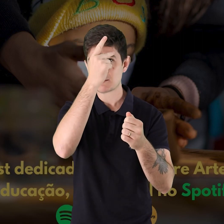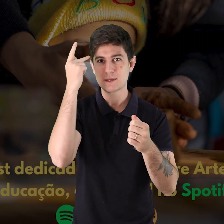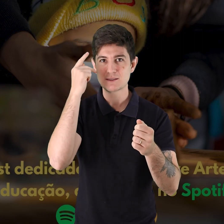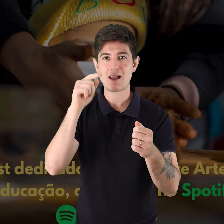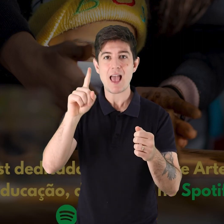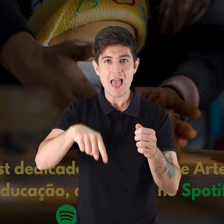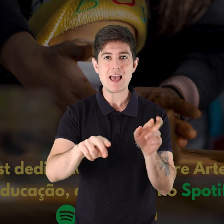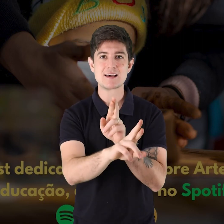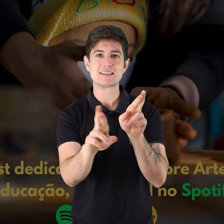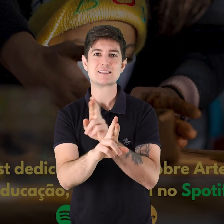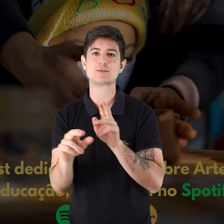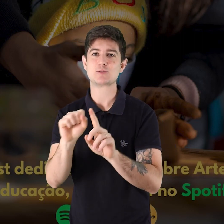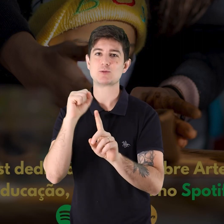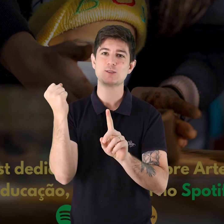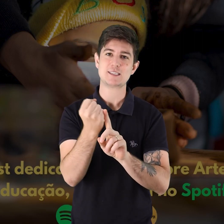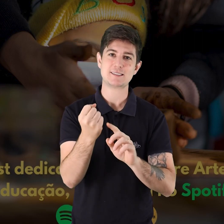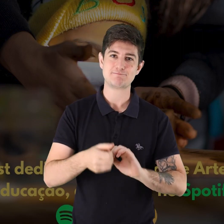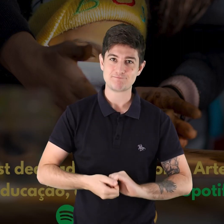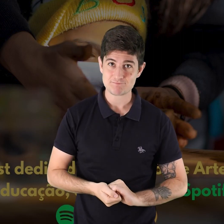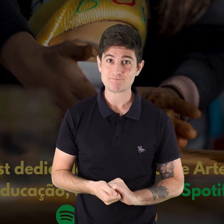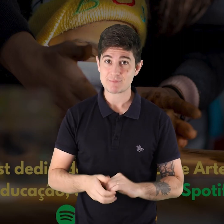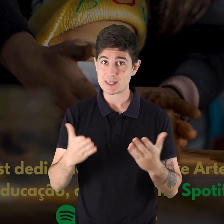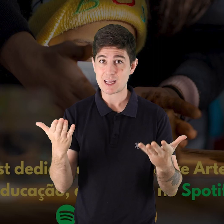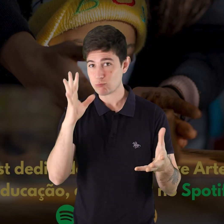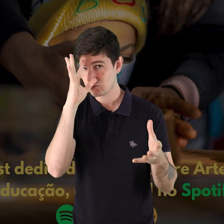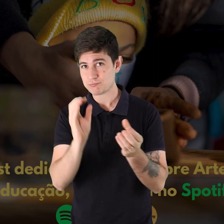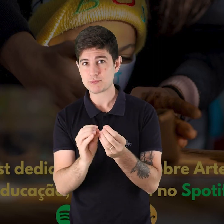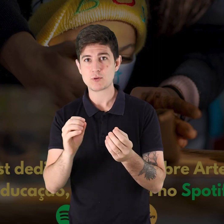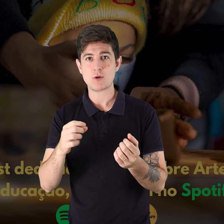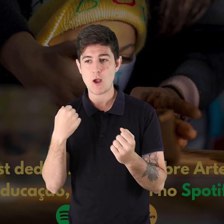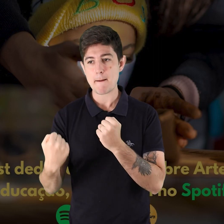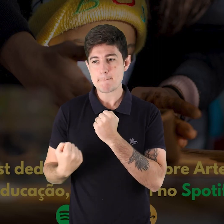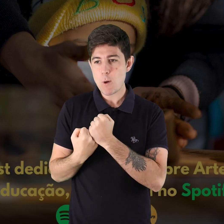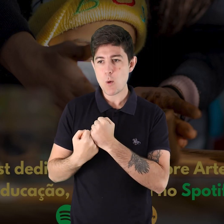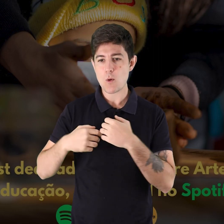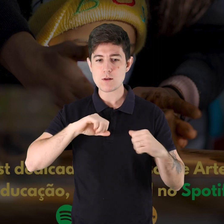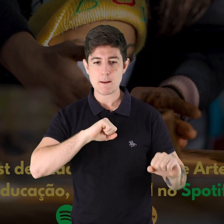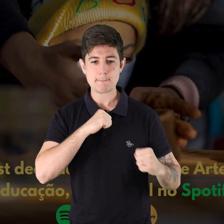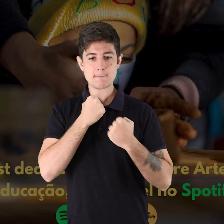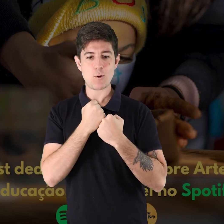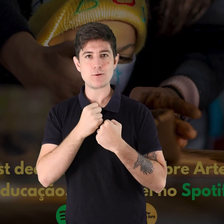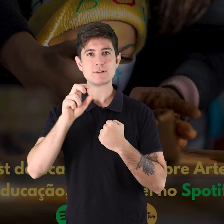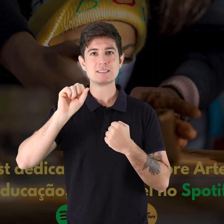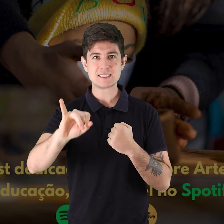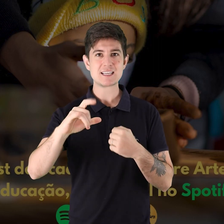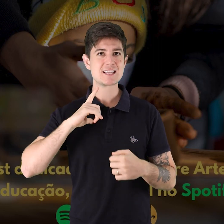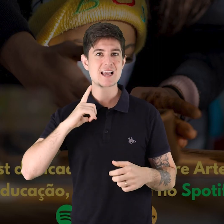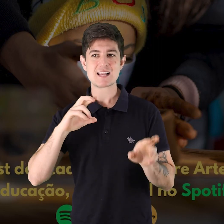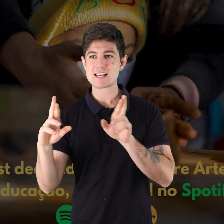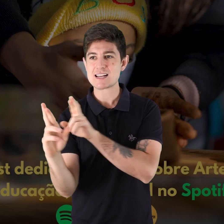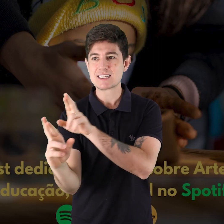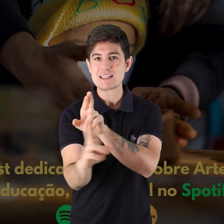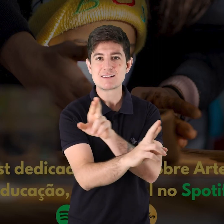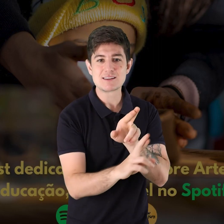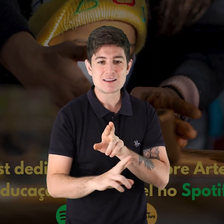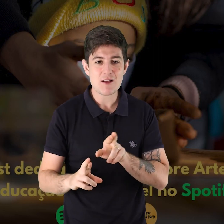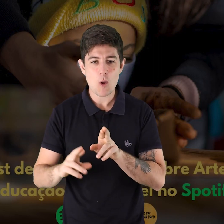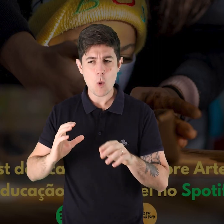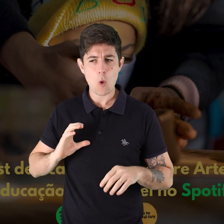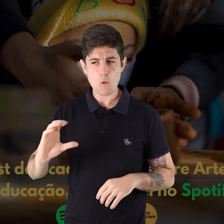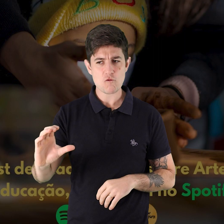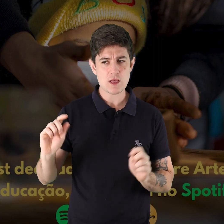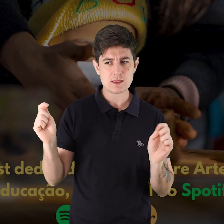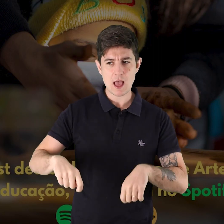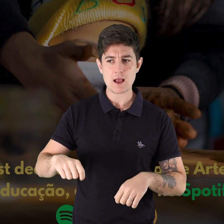as relações com as pessoas, são as relações sociais. Então, o apoio que a gente tem quando a gente é cercado